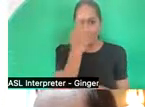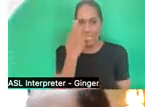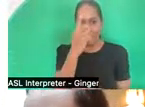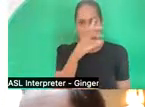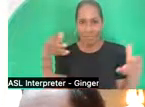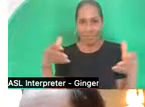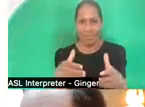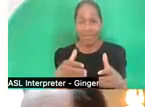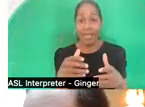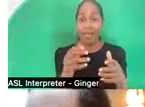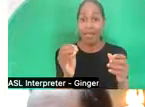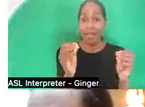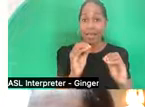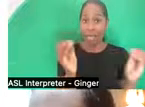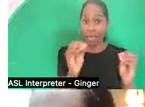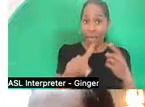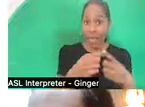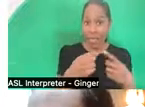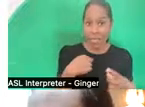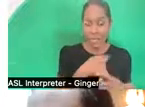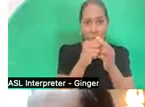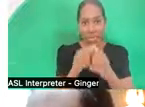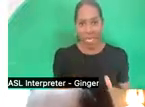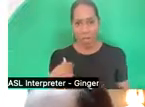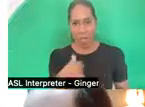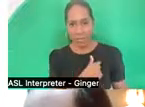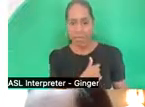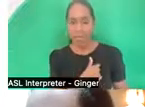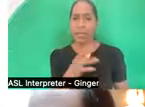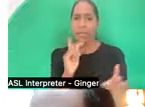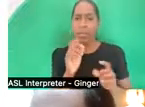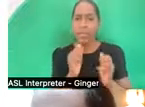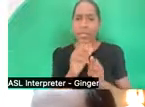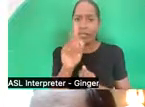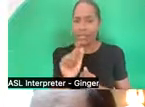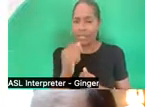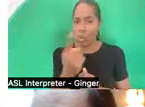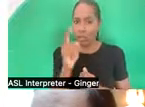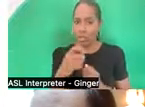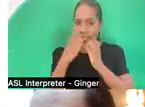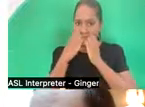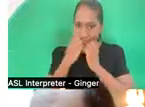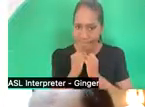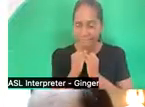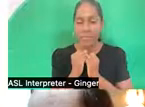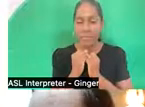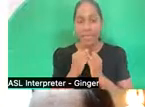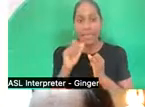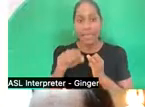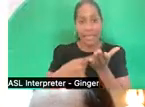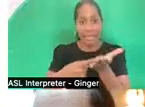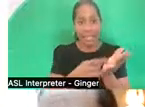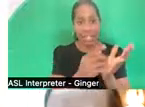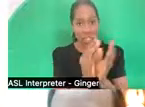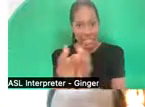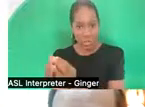aquí no hay nada sobre nosotros y nosotros la gente con discapacidad tiene que ser valoradas así esta serie de charlas demuestra